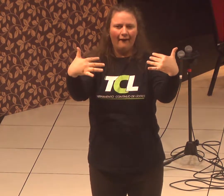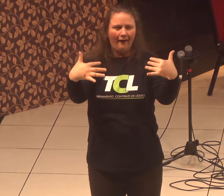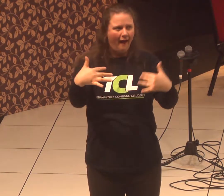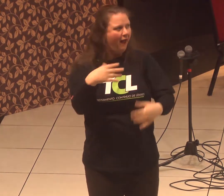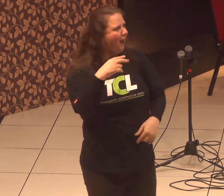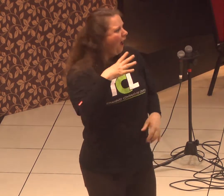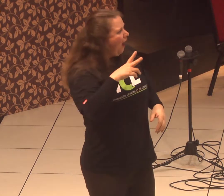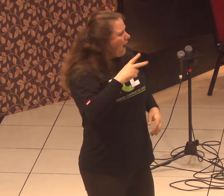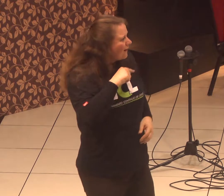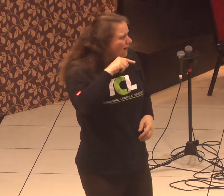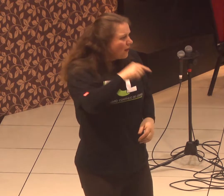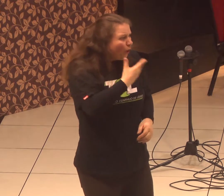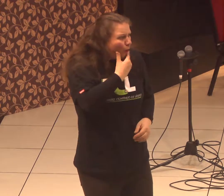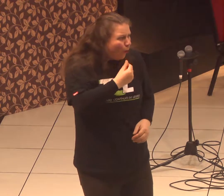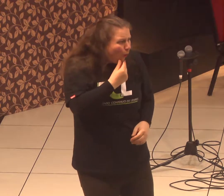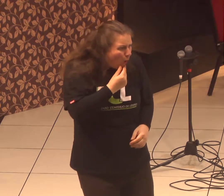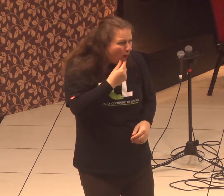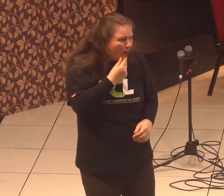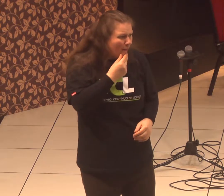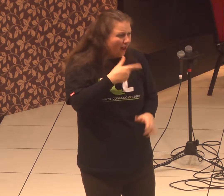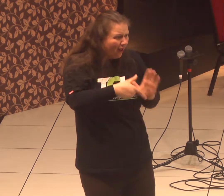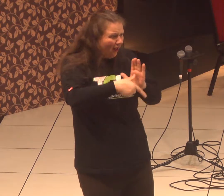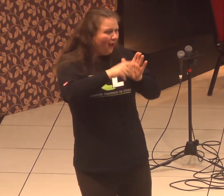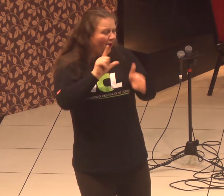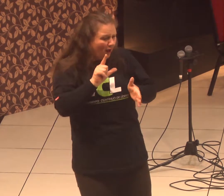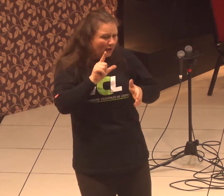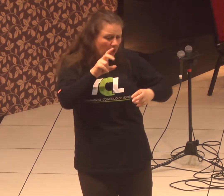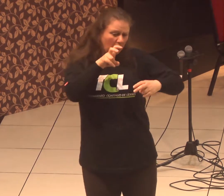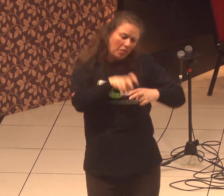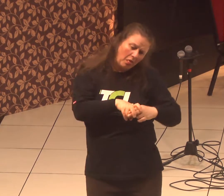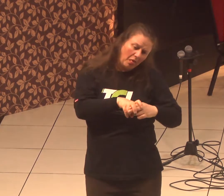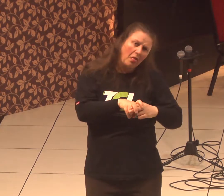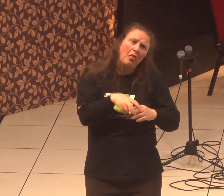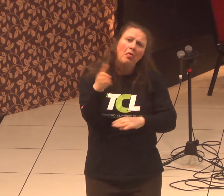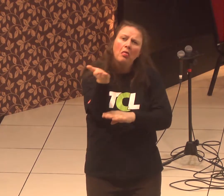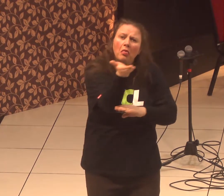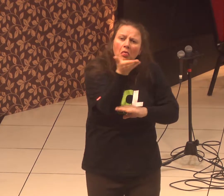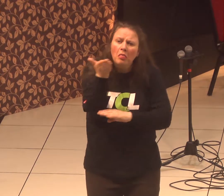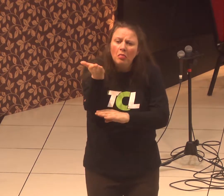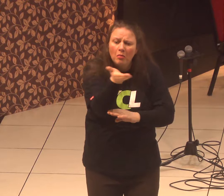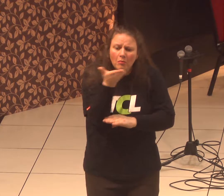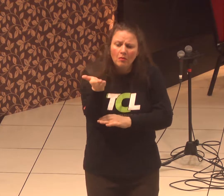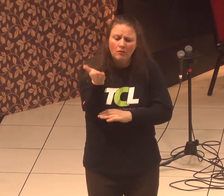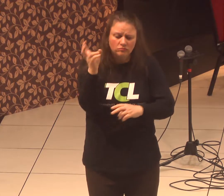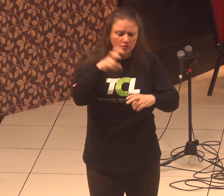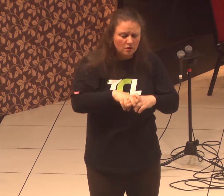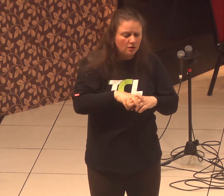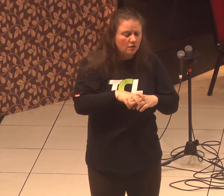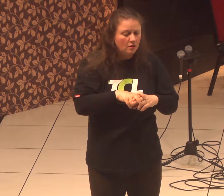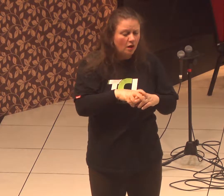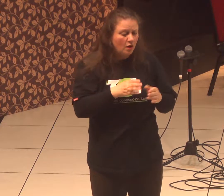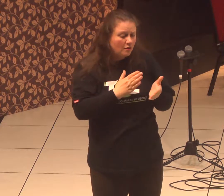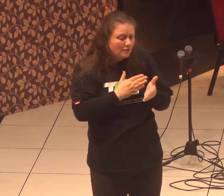reconheceu que era ele, o mesmo homem que costumava mendigar, sentado à porta